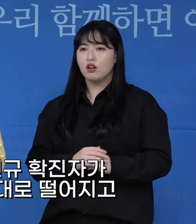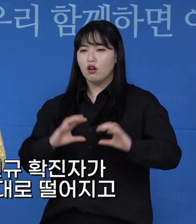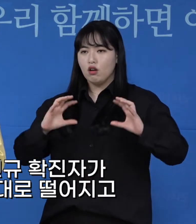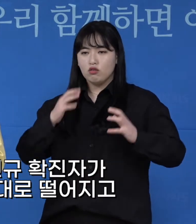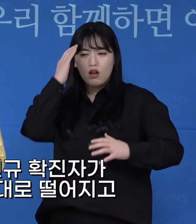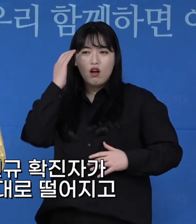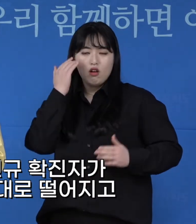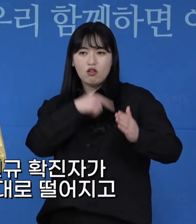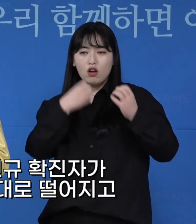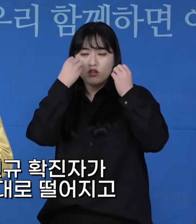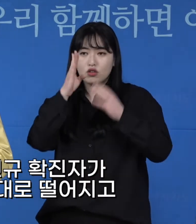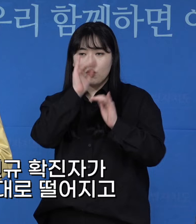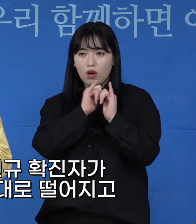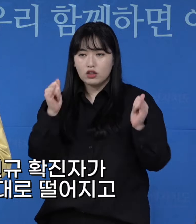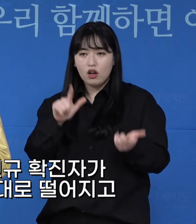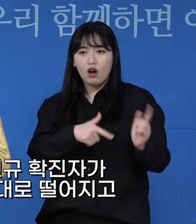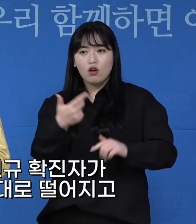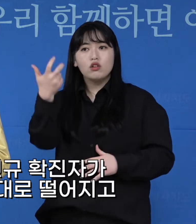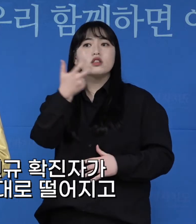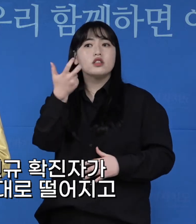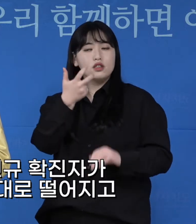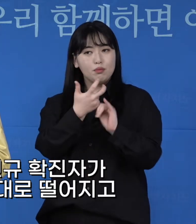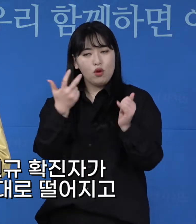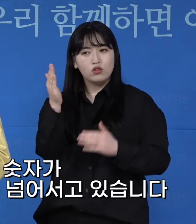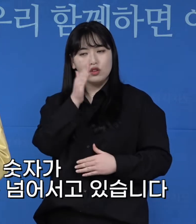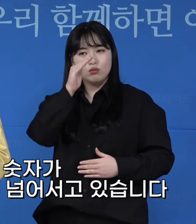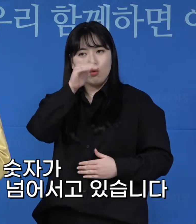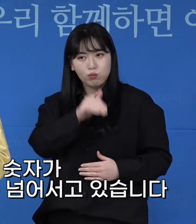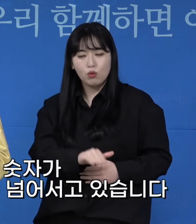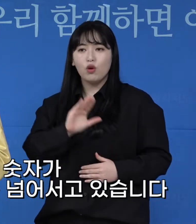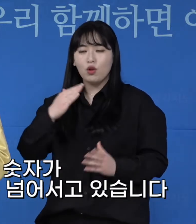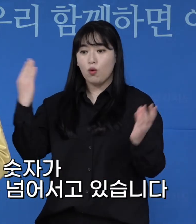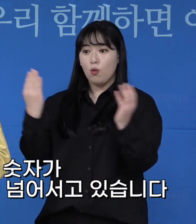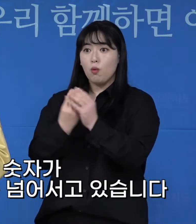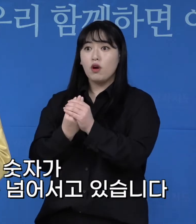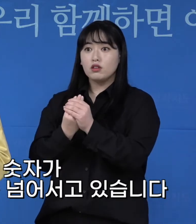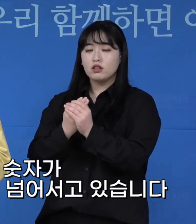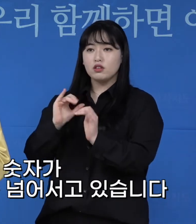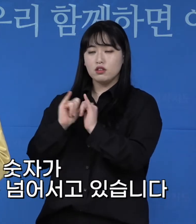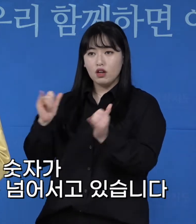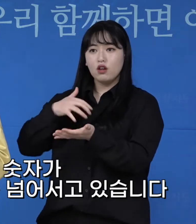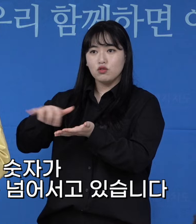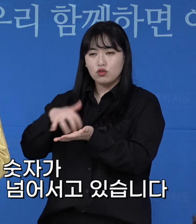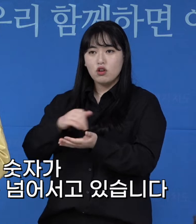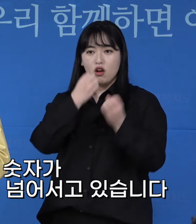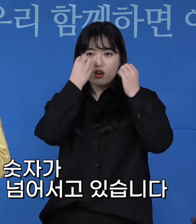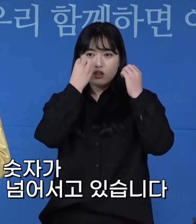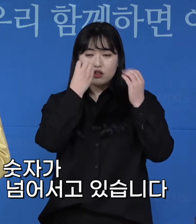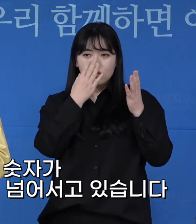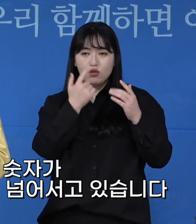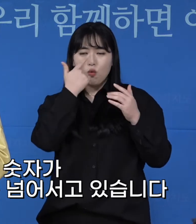국내 신규 확진자가 하루에 70명대로 떨어지고 완치자의 숫자가 신규 확진자